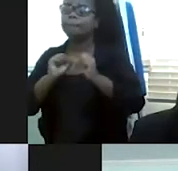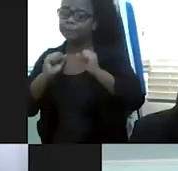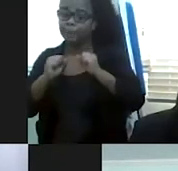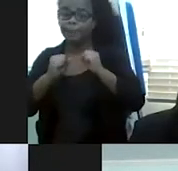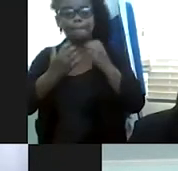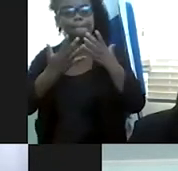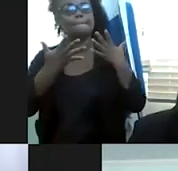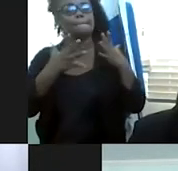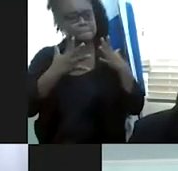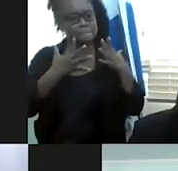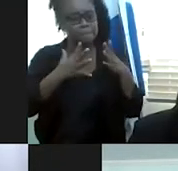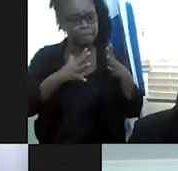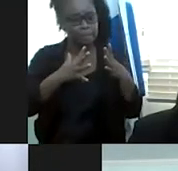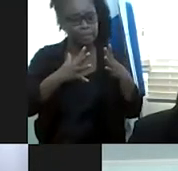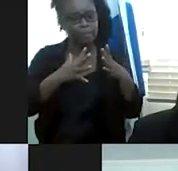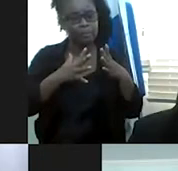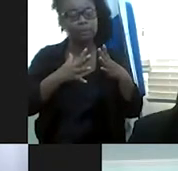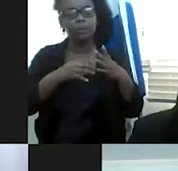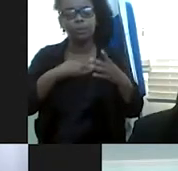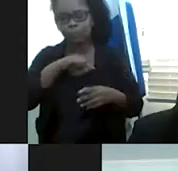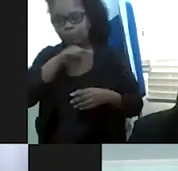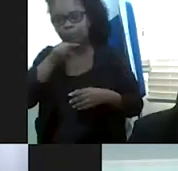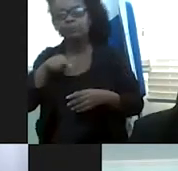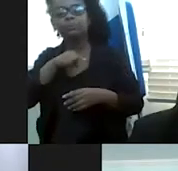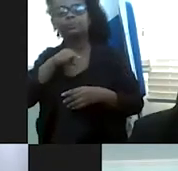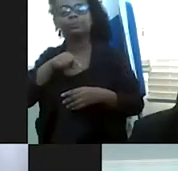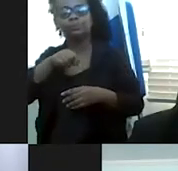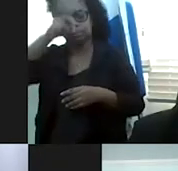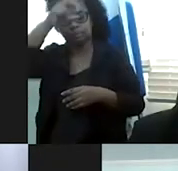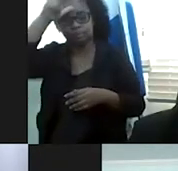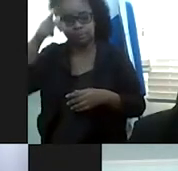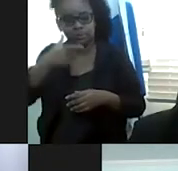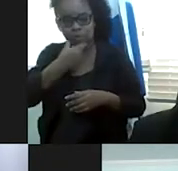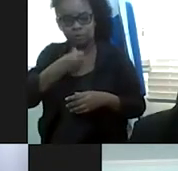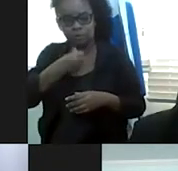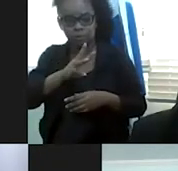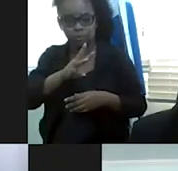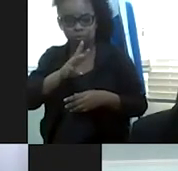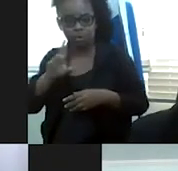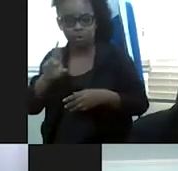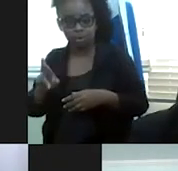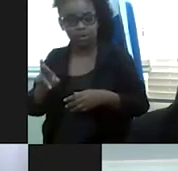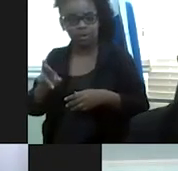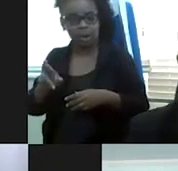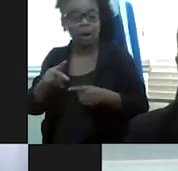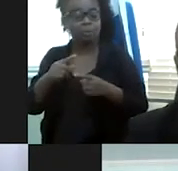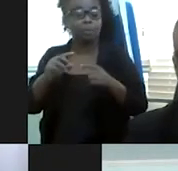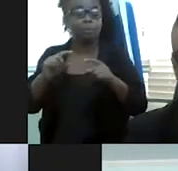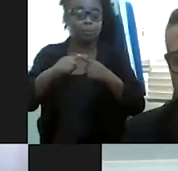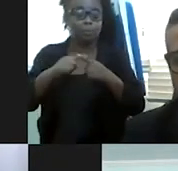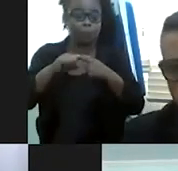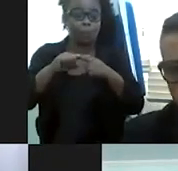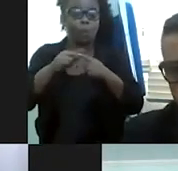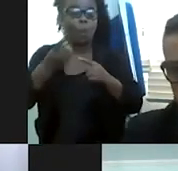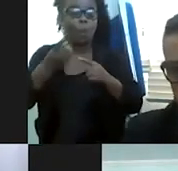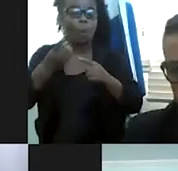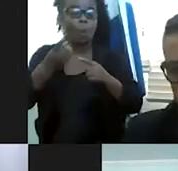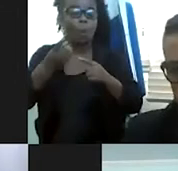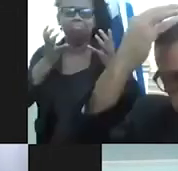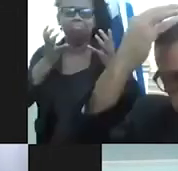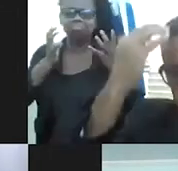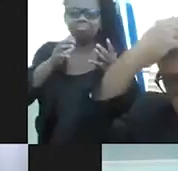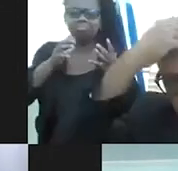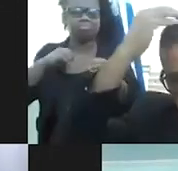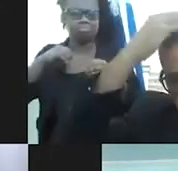parabenizar o nosso prefeito Austin Reis pelo grande evento que foi ontem no nosso município Duque de Caxias,